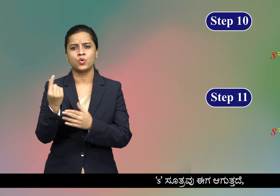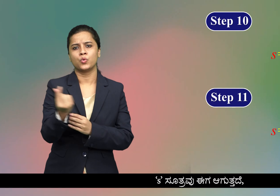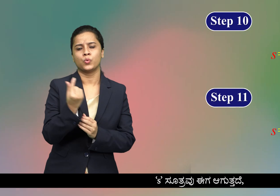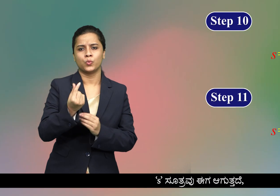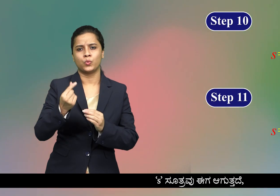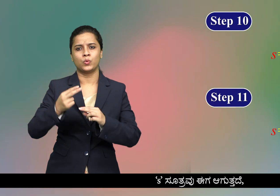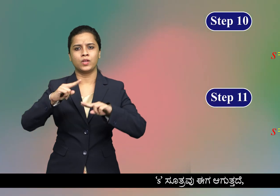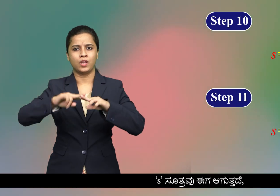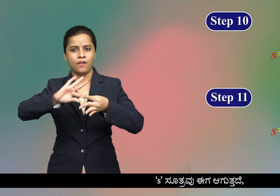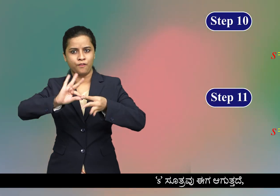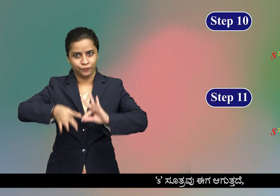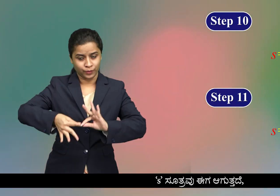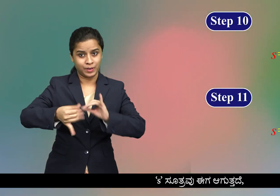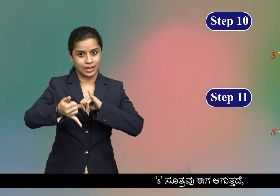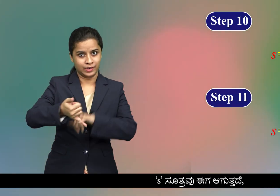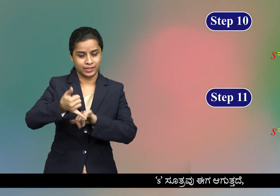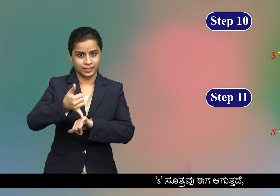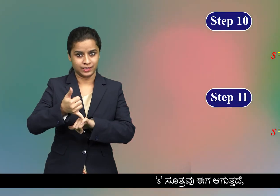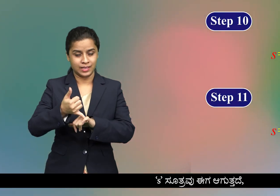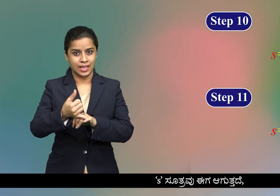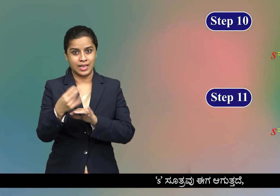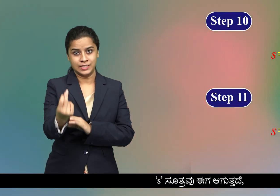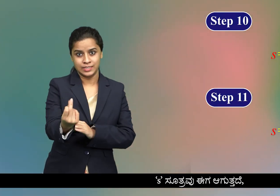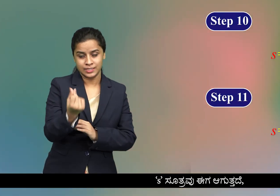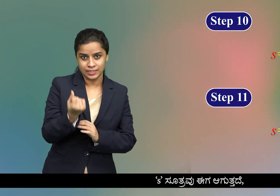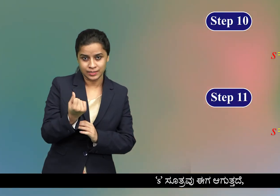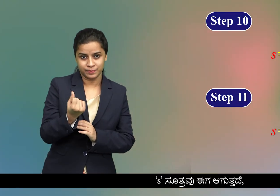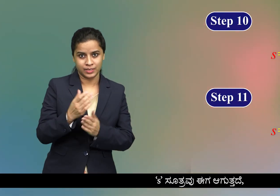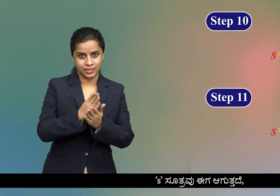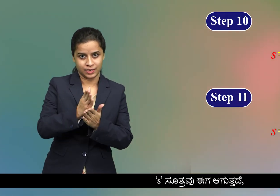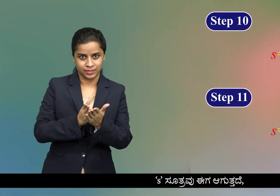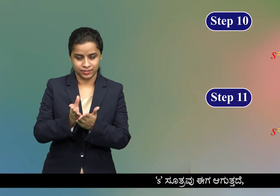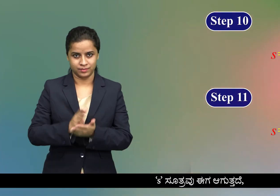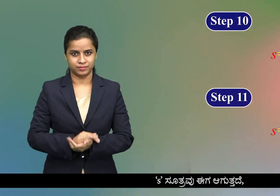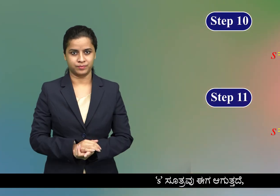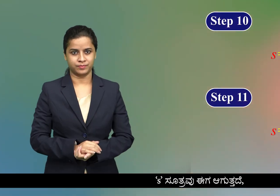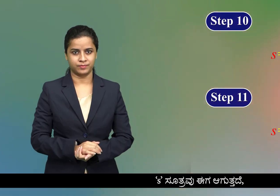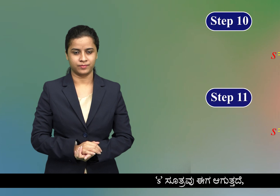ಎಸ್ ಸೂತ್ರವು ಈಗ ಆಗತ್ತೆ ಎಸ್ ಈಸ್ ಈಕ್ವಲ್ ಟು 2u ಪ್ಲಸ್ ಎಟಿ ಡಿವೈಡೆಡ್ ಬೈ 2 ಇಂಟು ಟಿ.